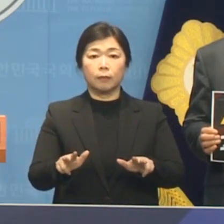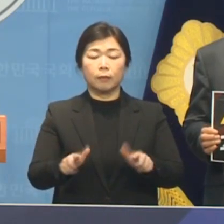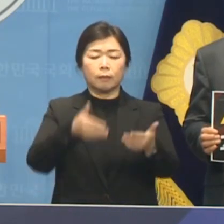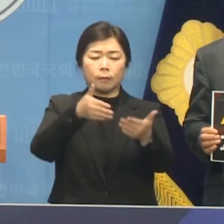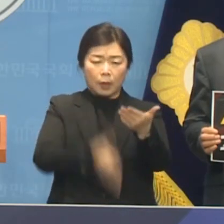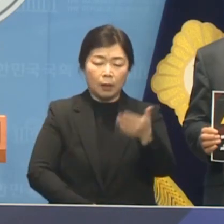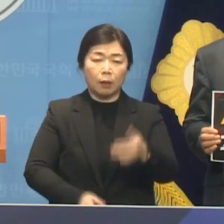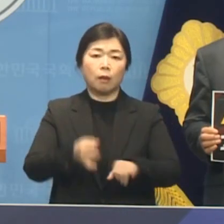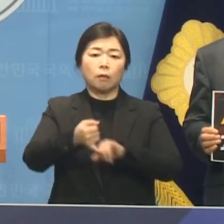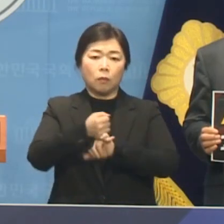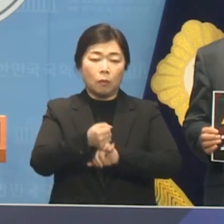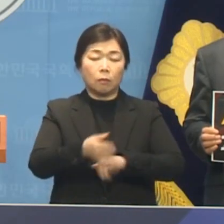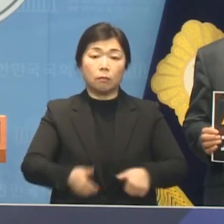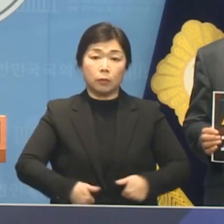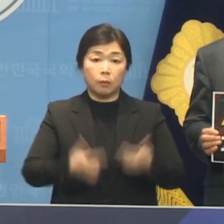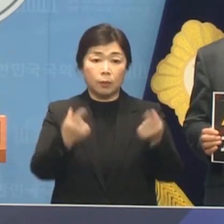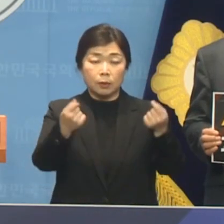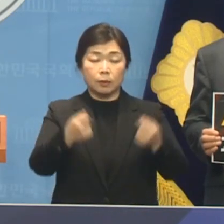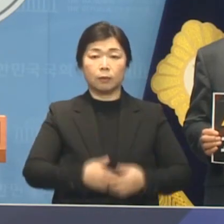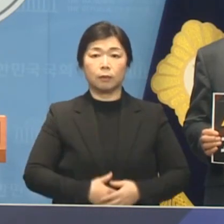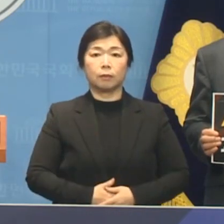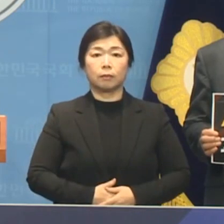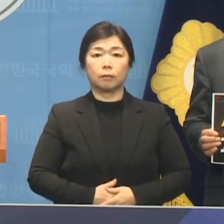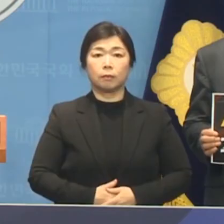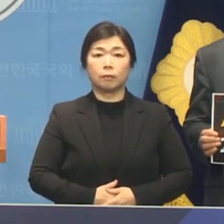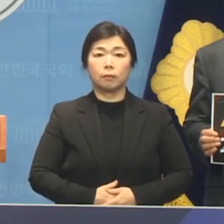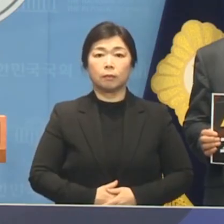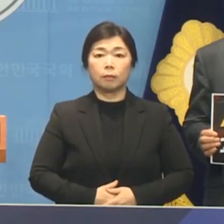각하를 해야 마땅합니다.